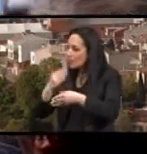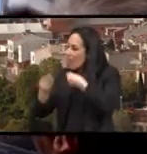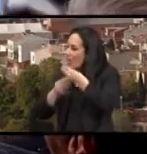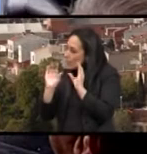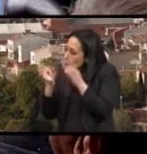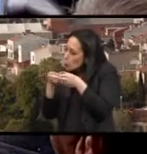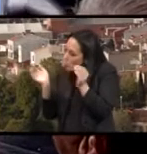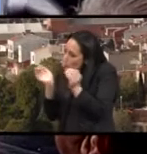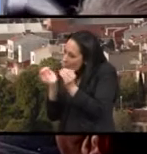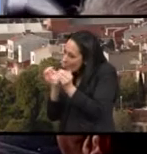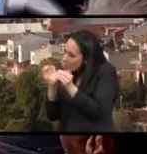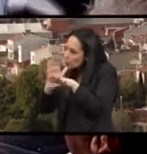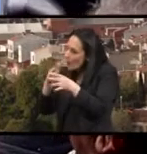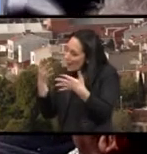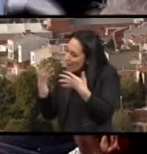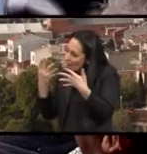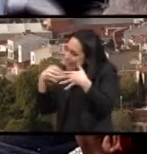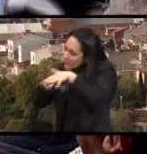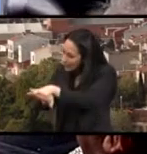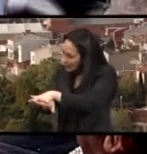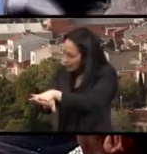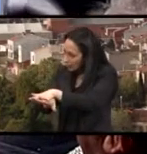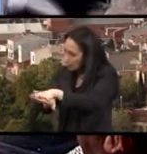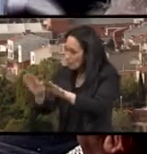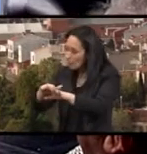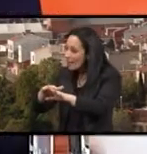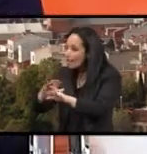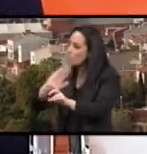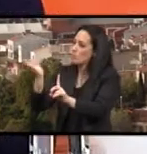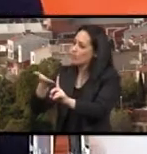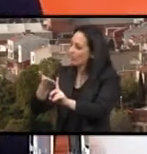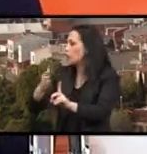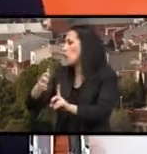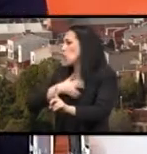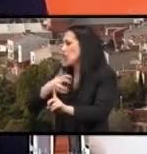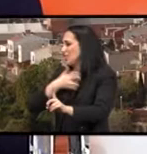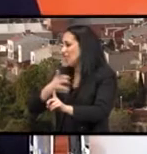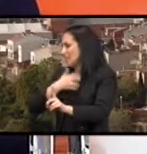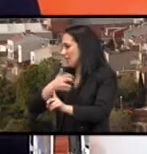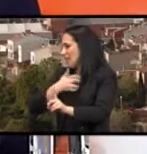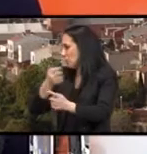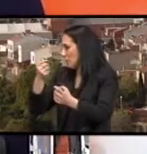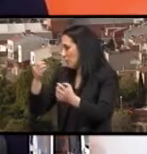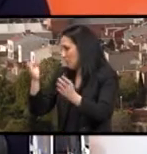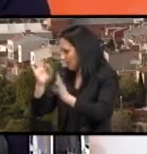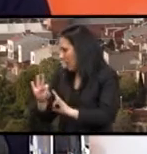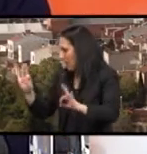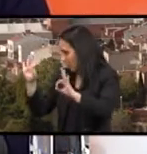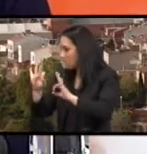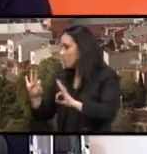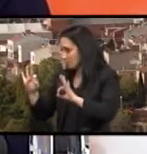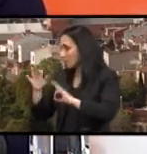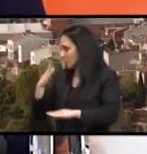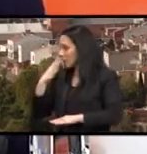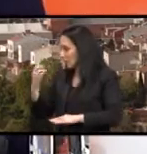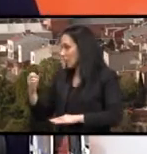resulti tampoc una molèstia per als altres, no? Que puguin gaudir ells de les obres de teatre amb la companyia de qualsevol i que això no generi, no,